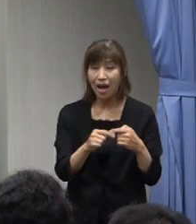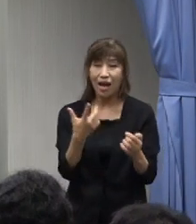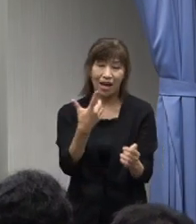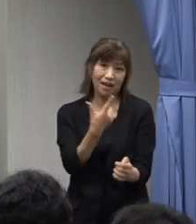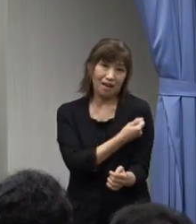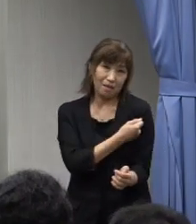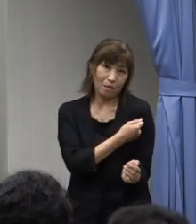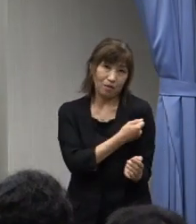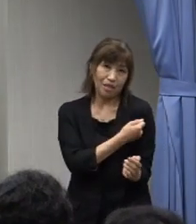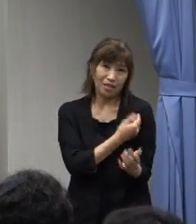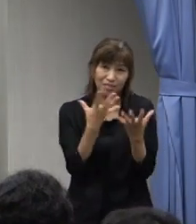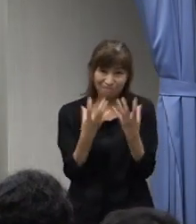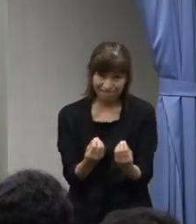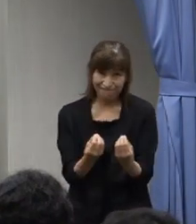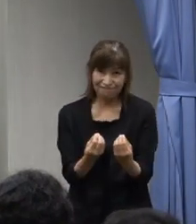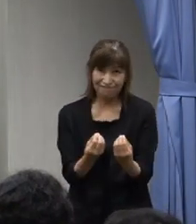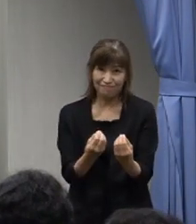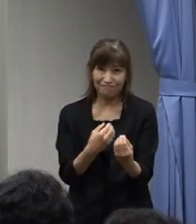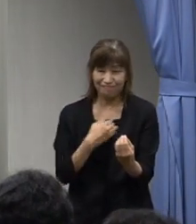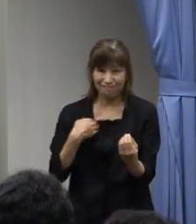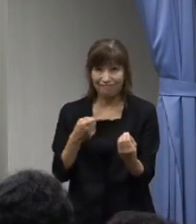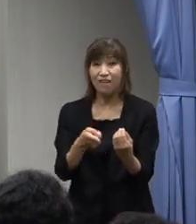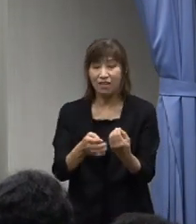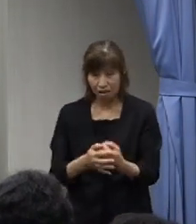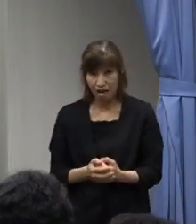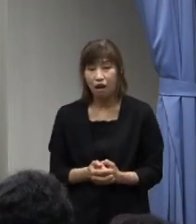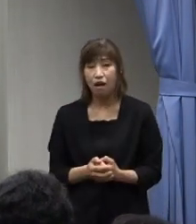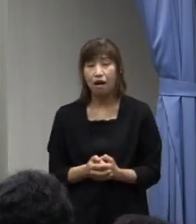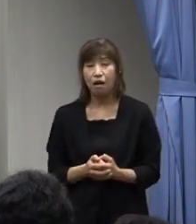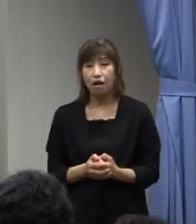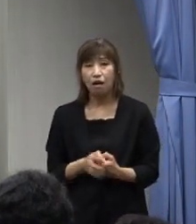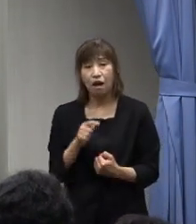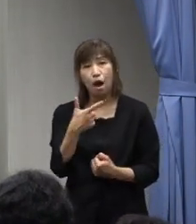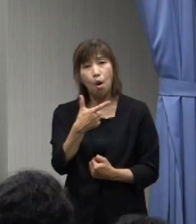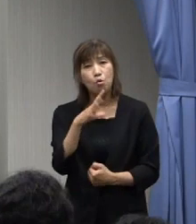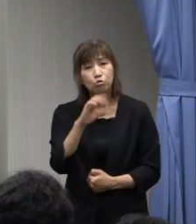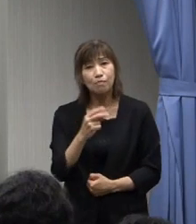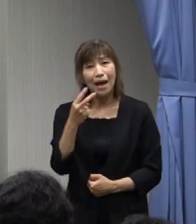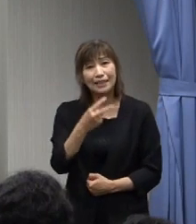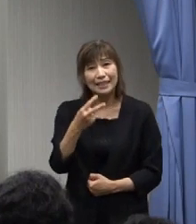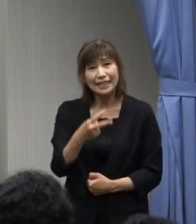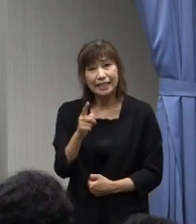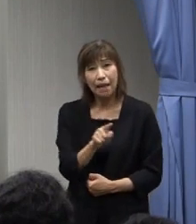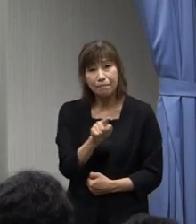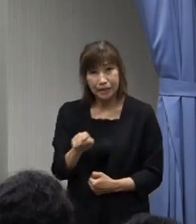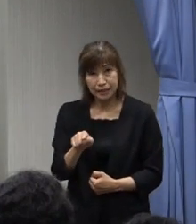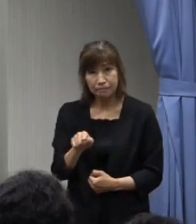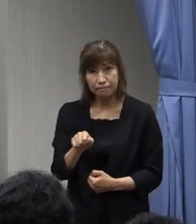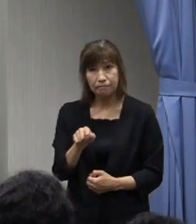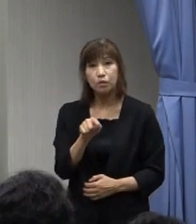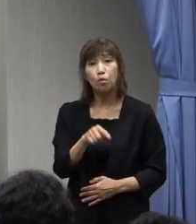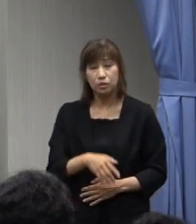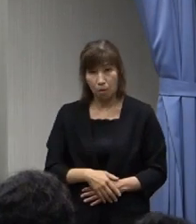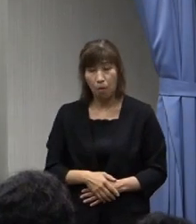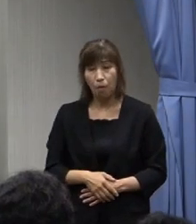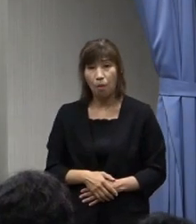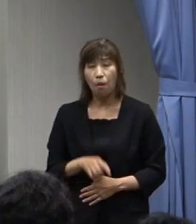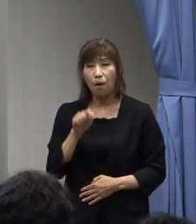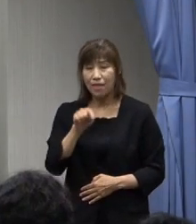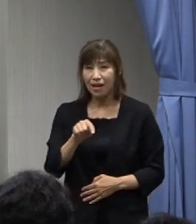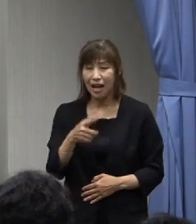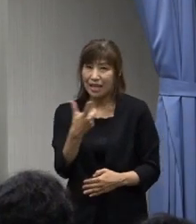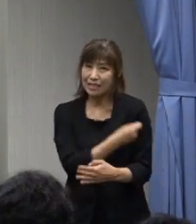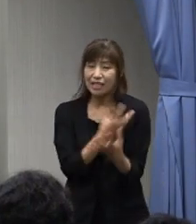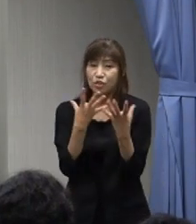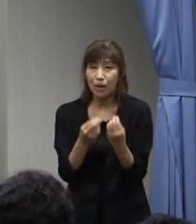ただいております。ワクチンを受けておられます。これは対象は6万2千人の方のうちですね、接種